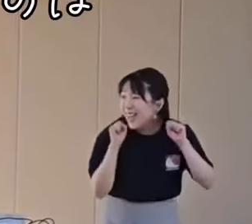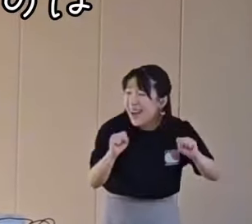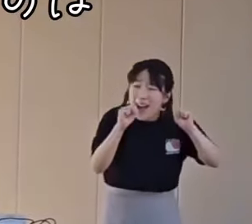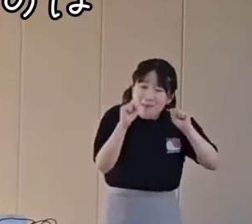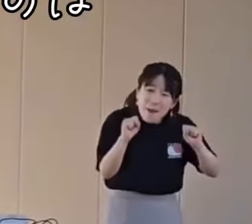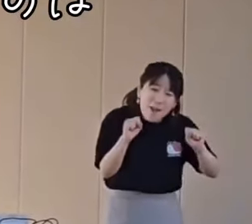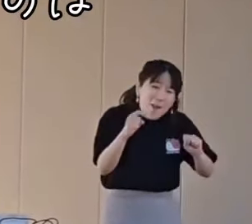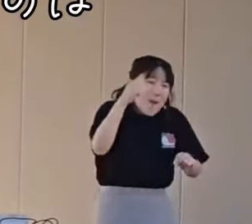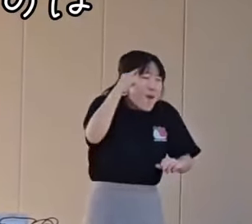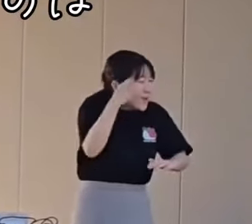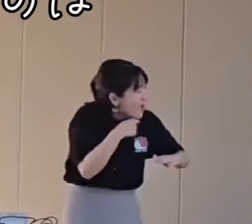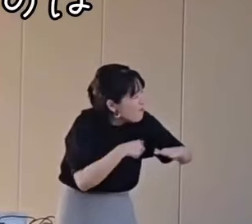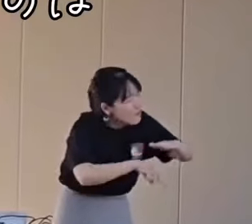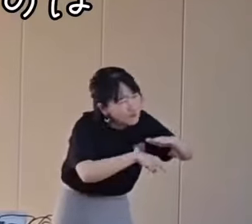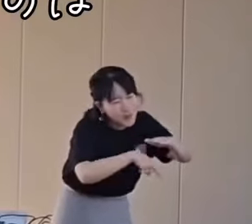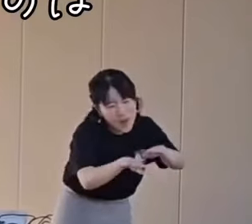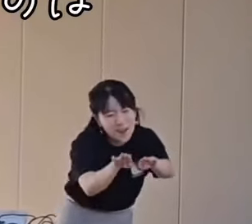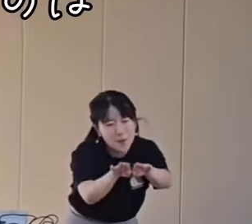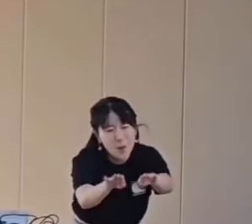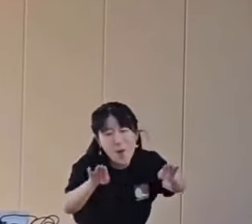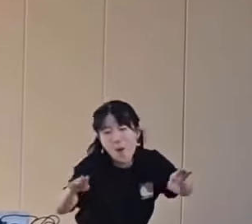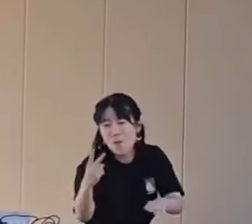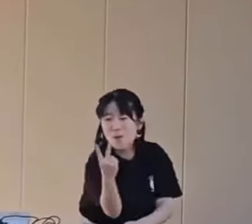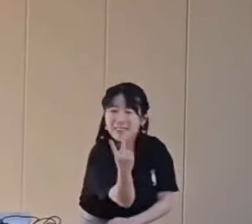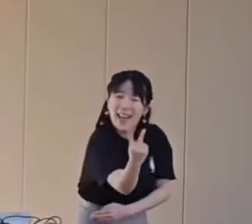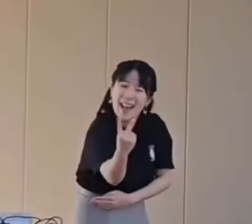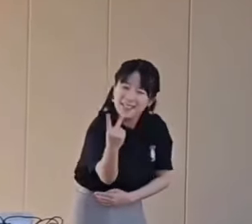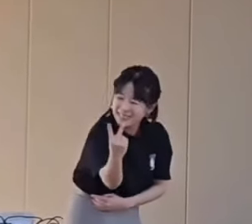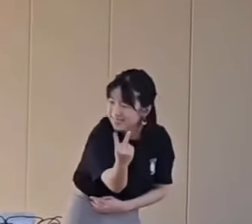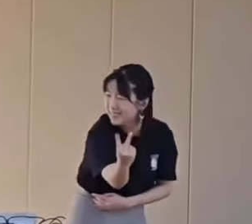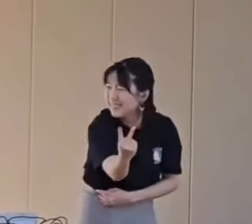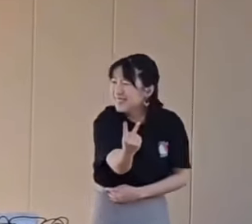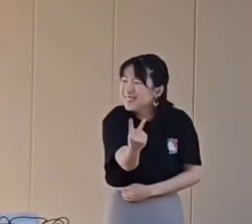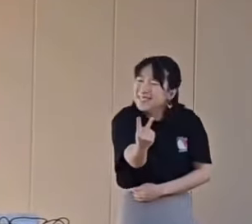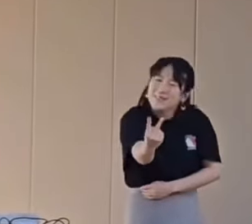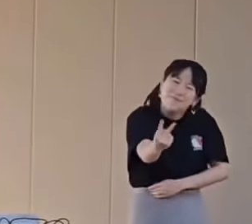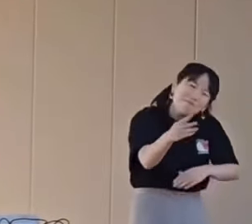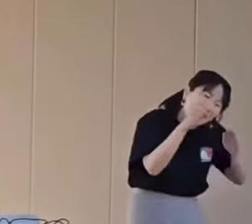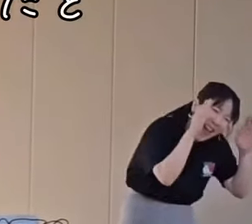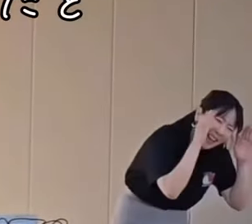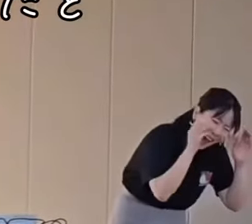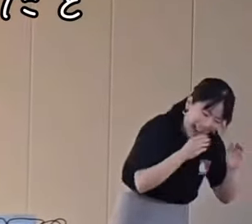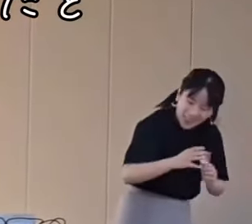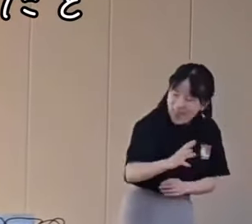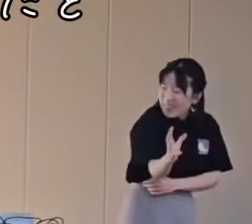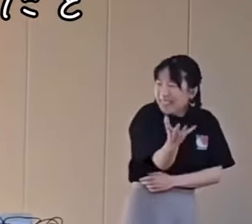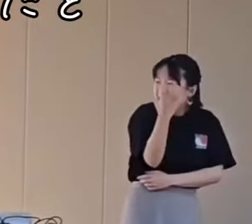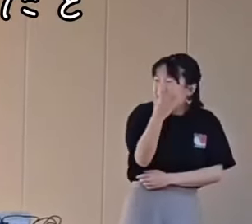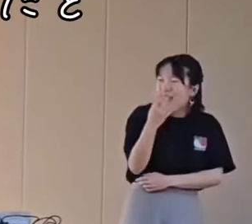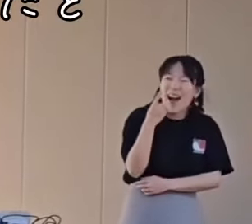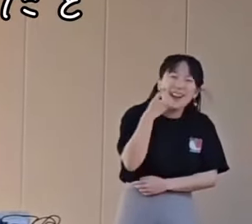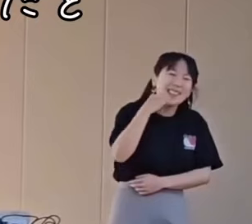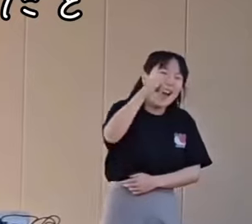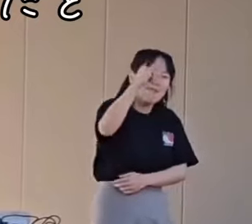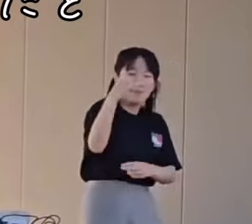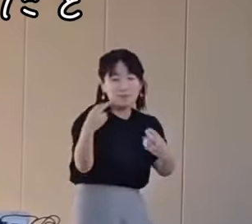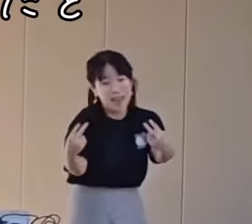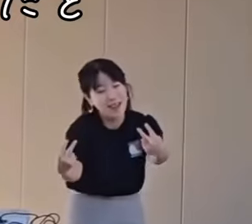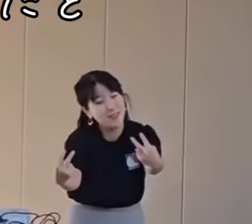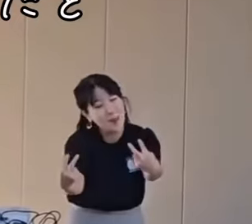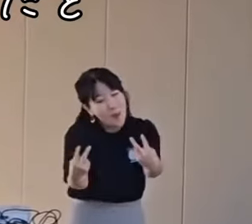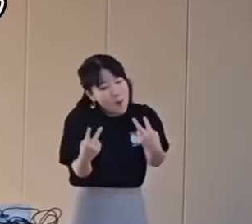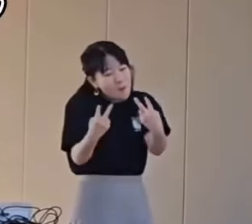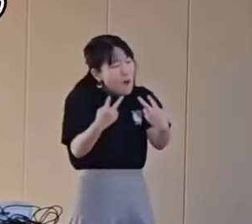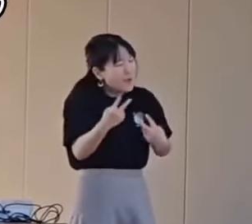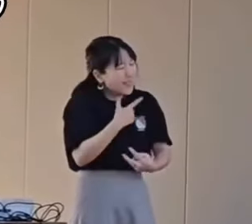私が頑張ろうと思うのは子供たちにかっこいいお母さんだ